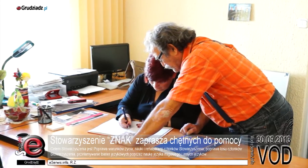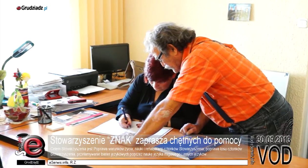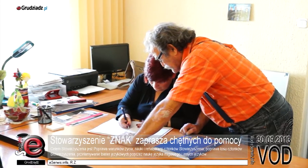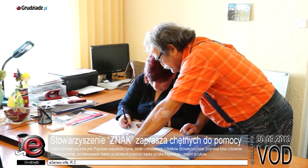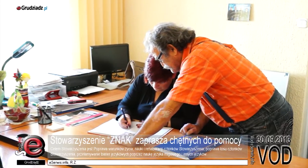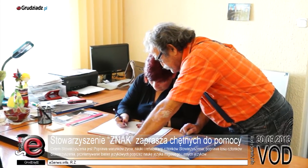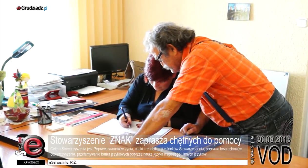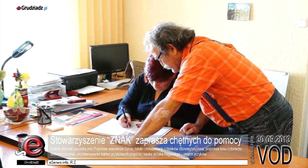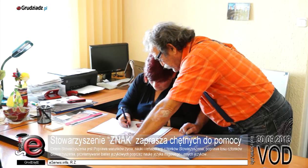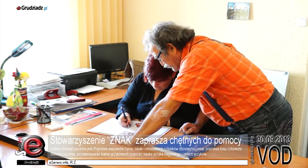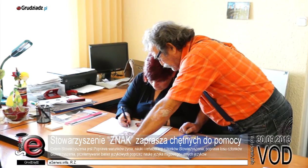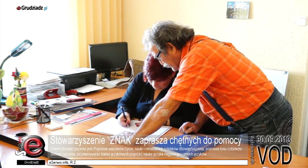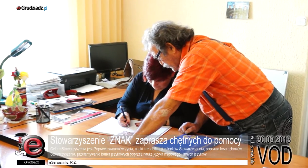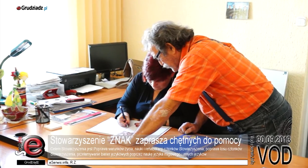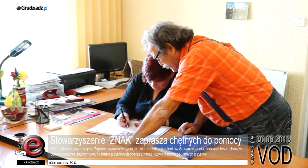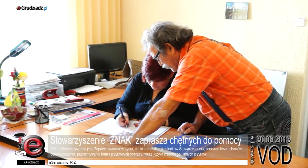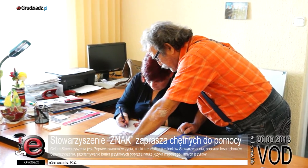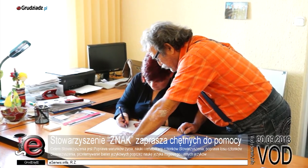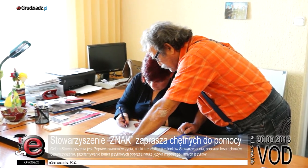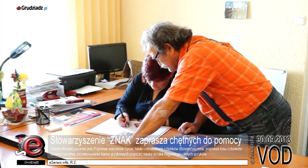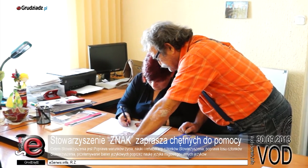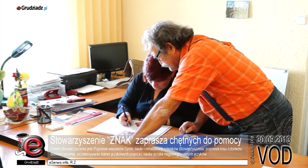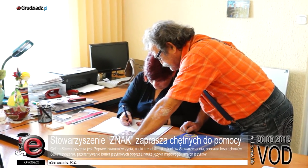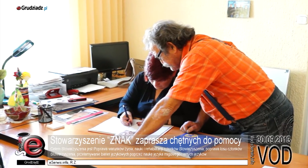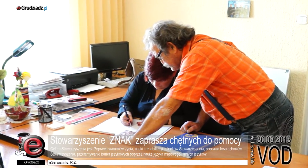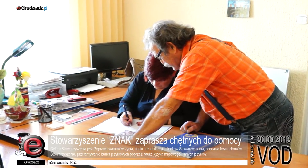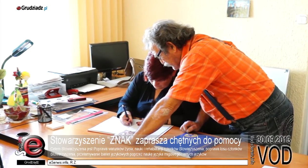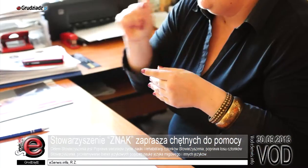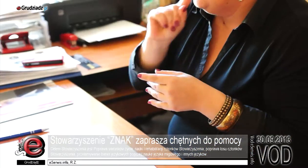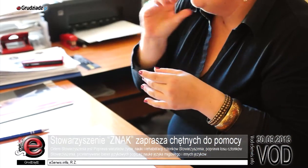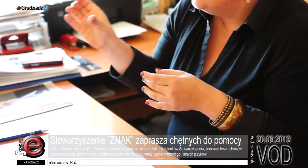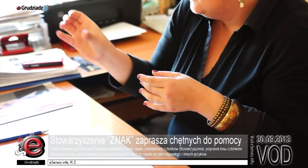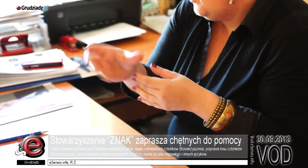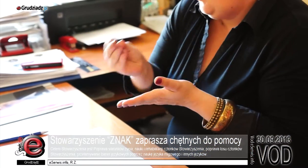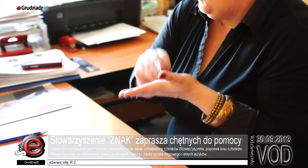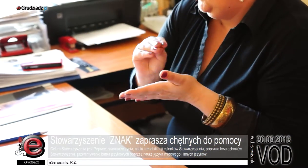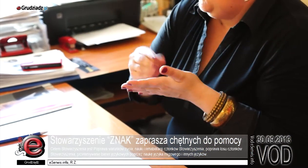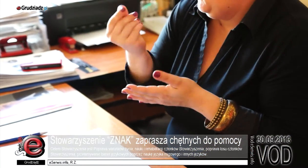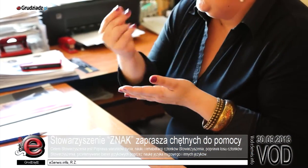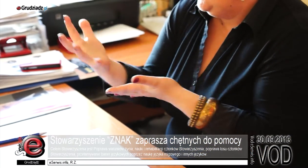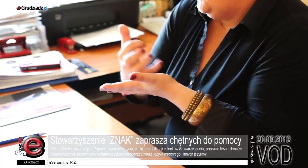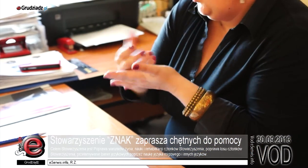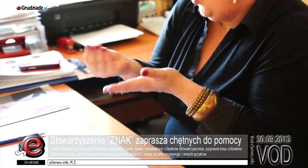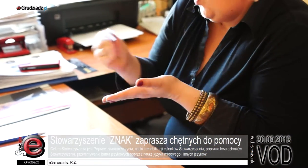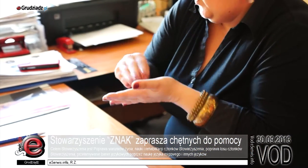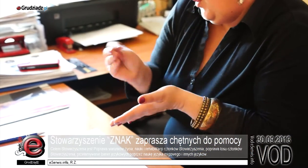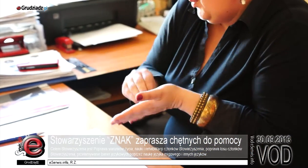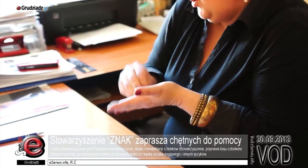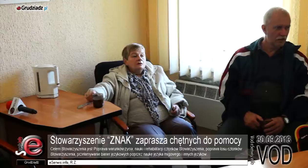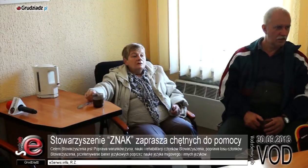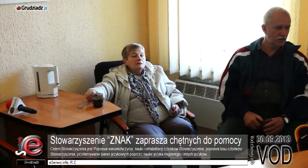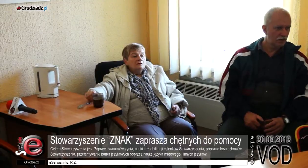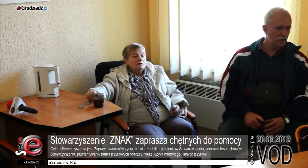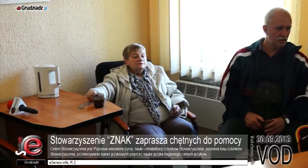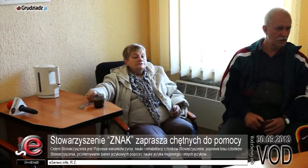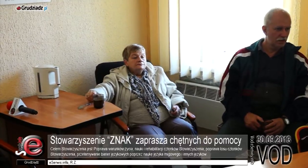Stowarzyszenie Znak Zrozumienie, Nauka, Akceptacja, Kontakt powstało z myślą o osobach niepełnosprawnych zamieszkujących gminę